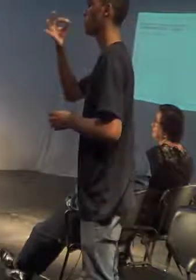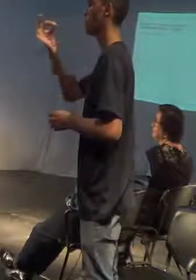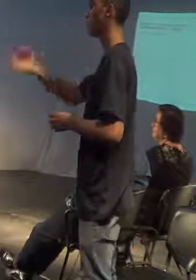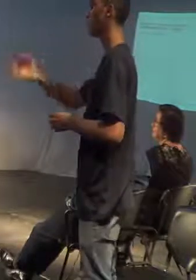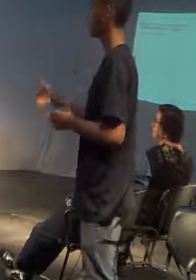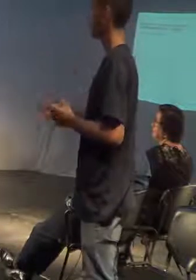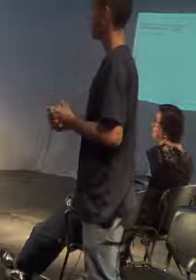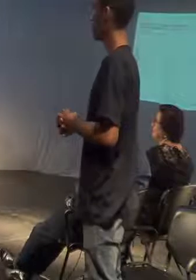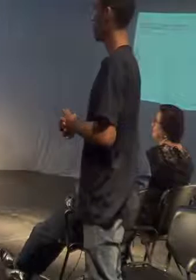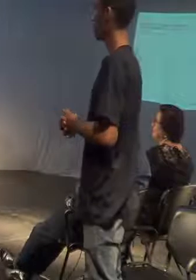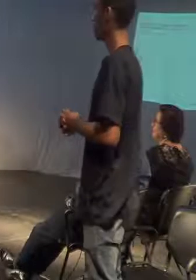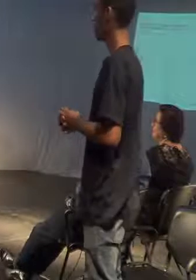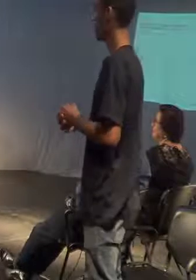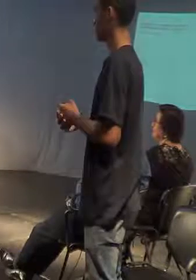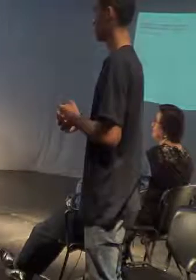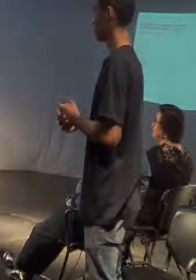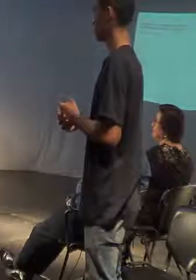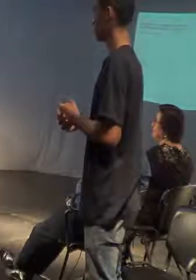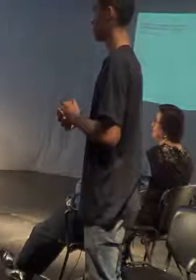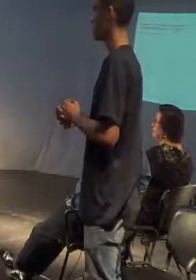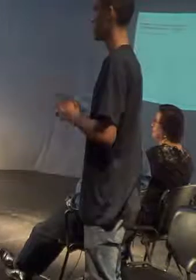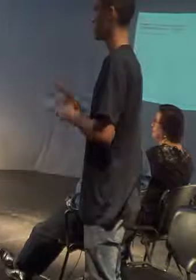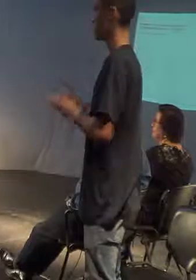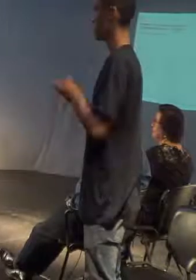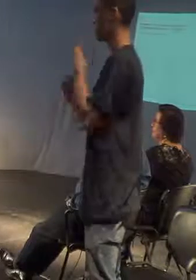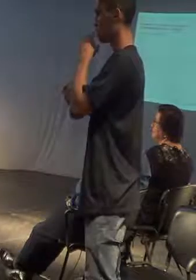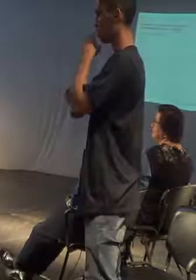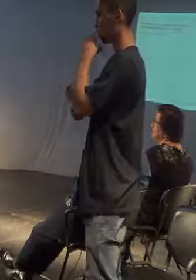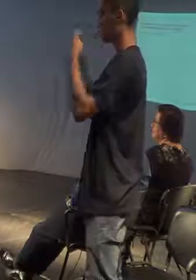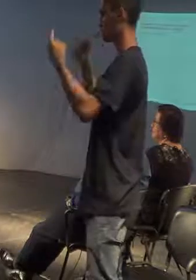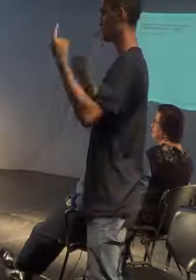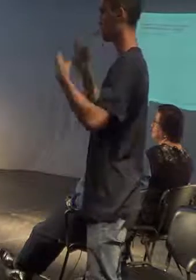Não. 4 de janeiro de 2008 foi o primeiro decreto que saiu criando o GT.